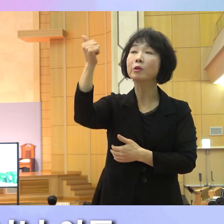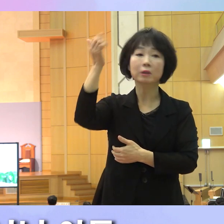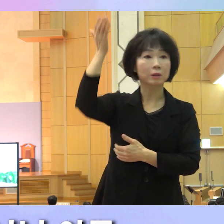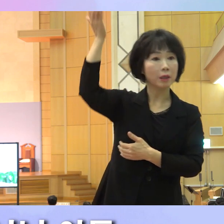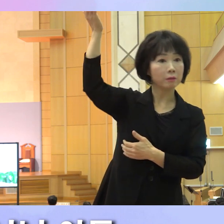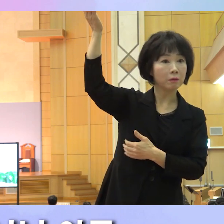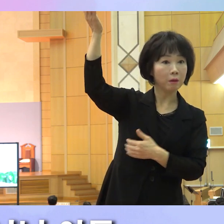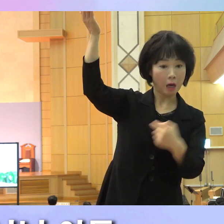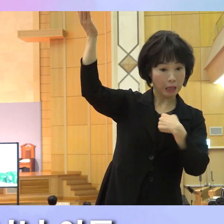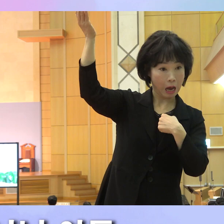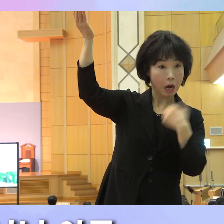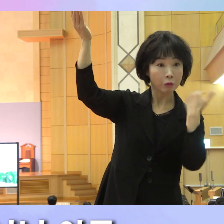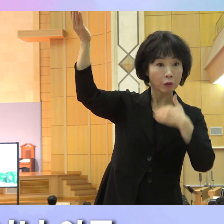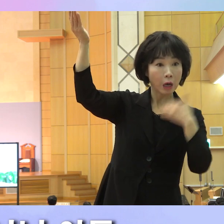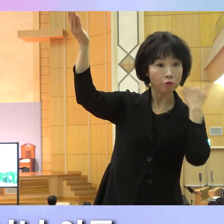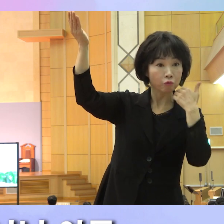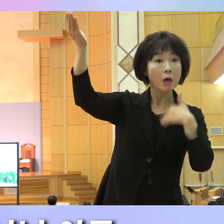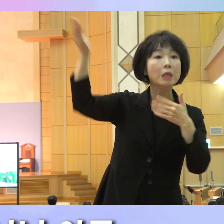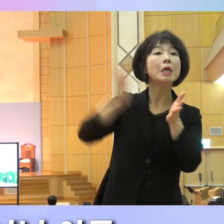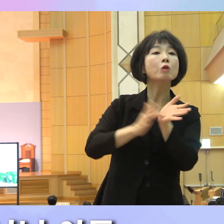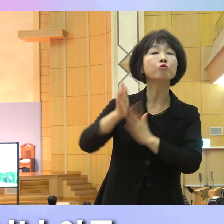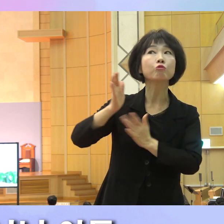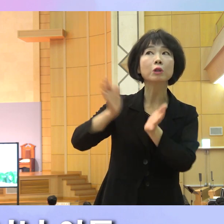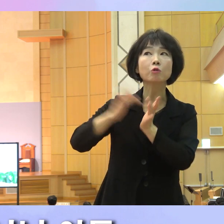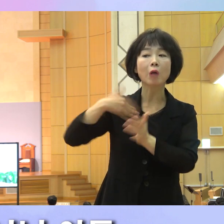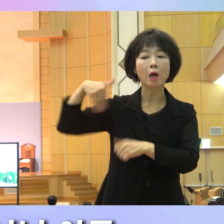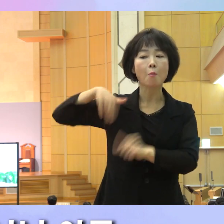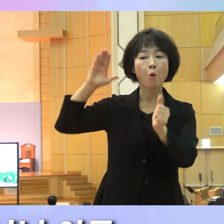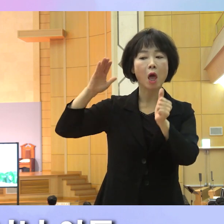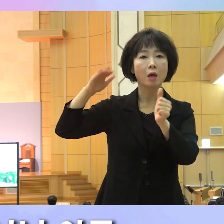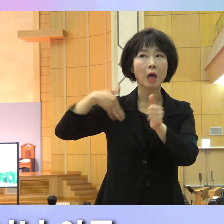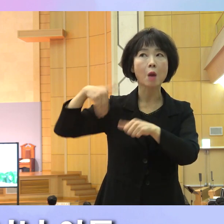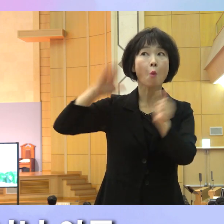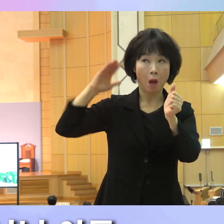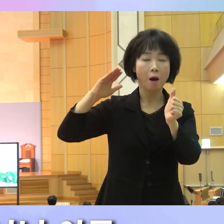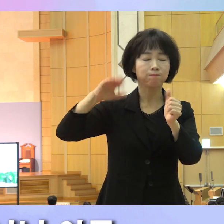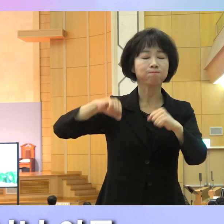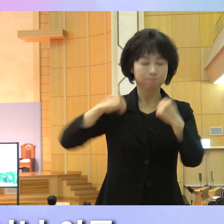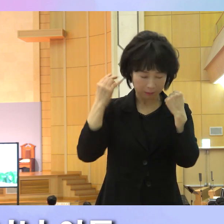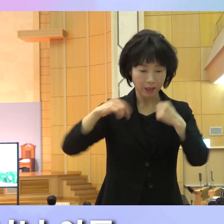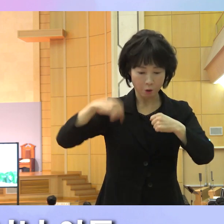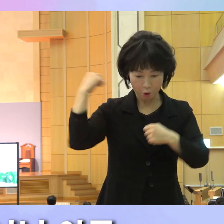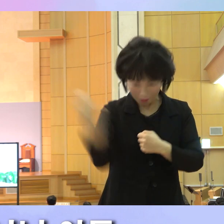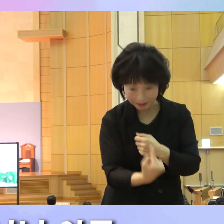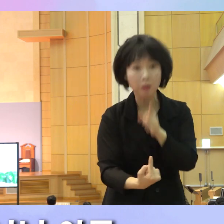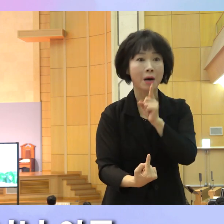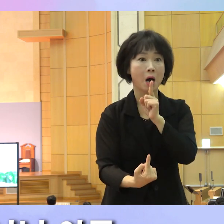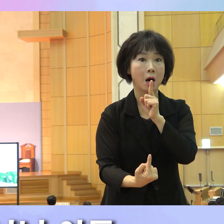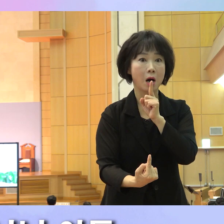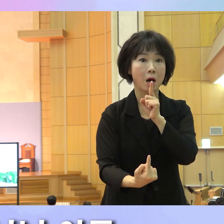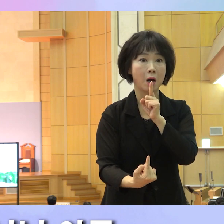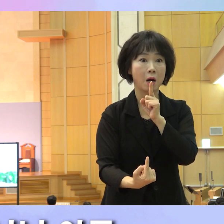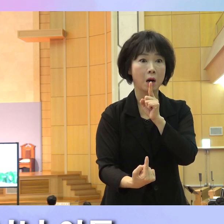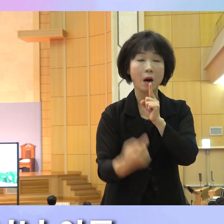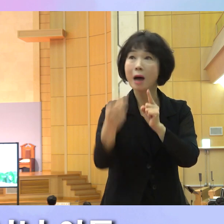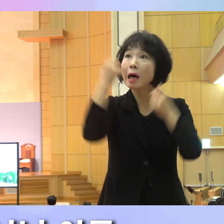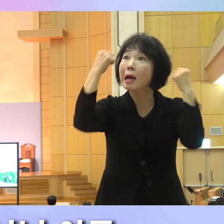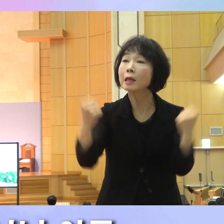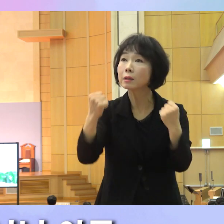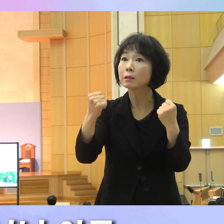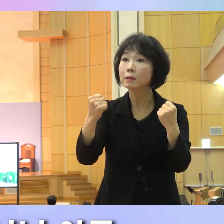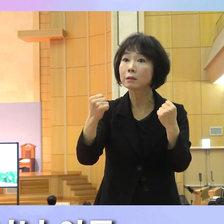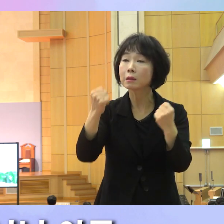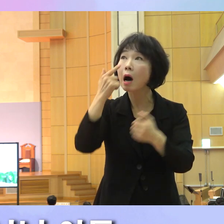아버지께서 나를 보내사 그랬습니다. 살아계신 아버지께서 나를 보내사,